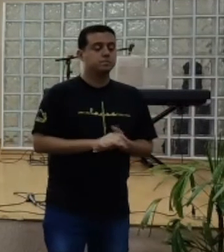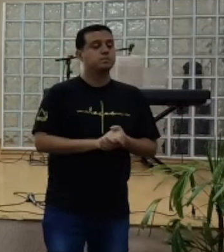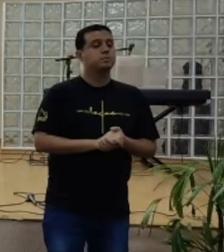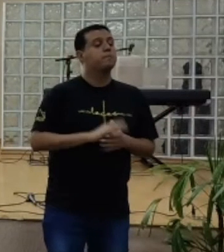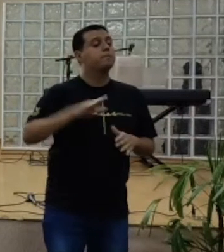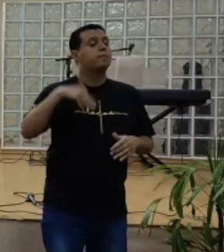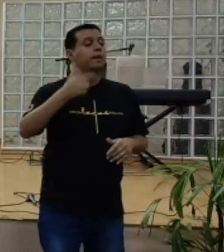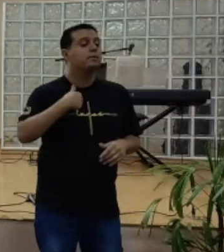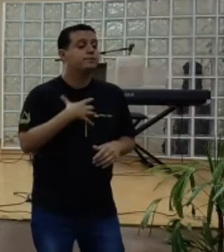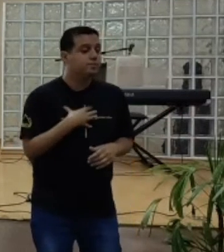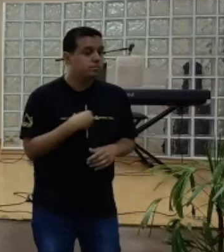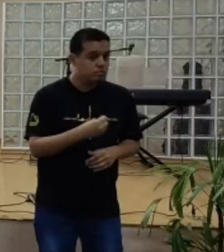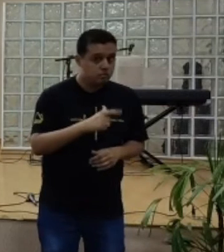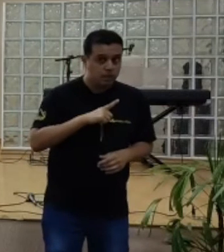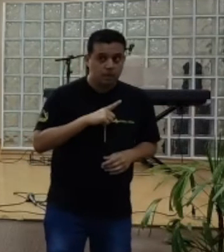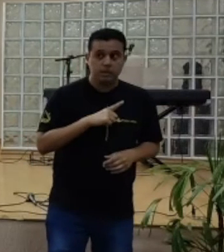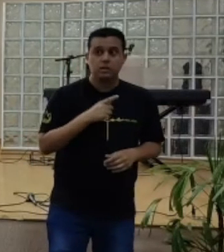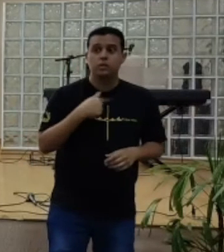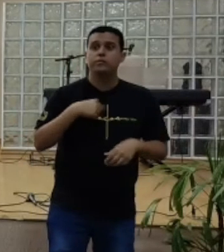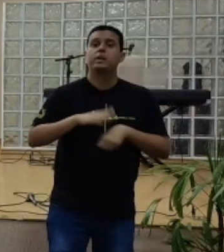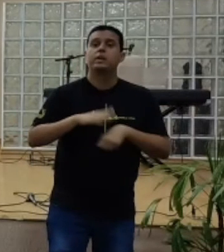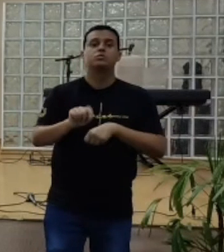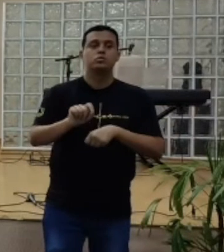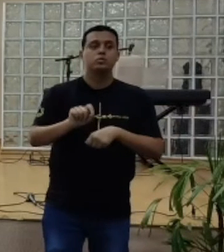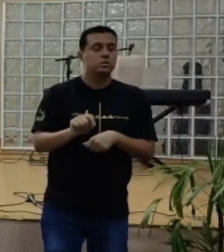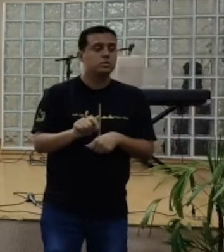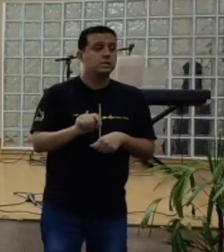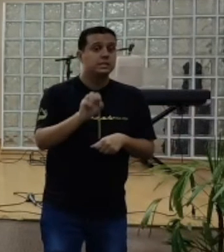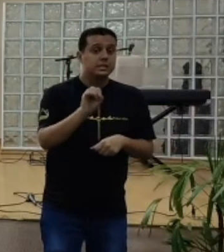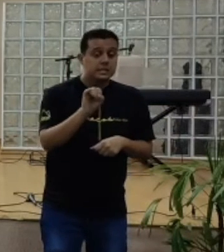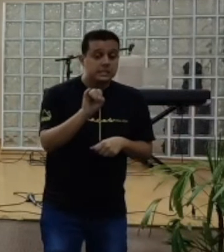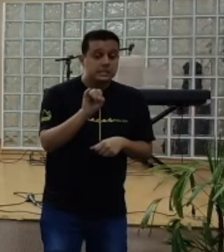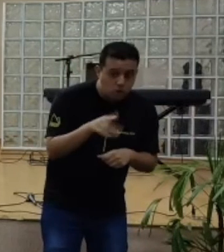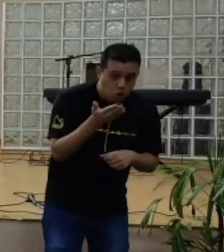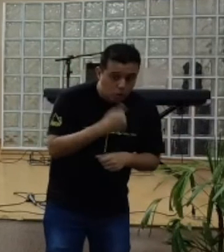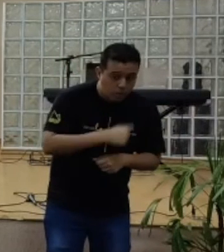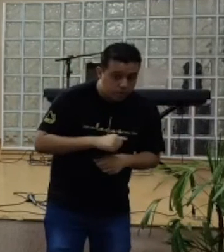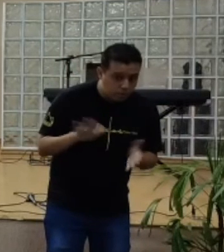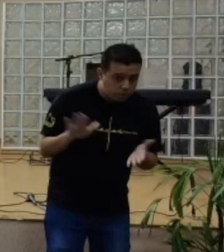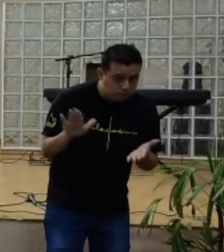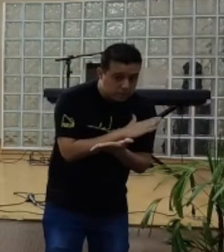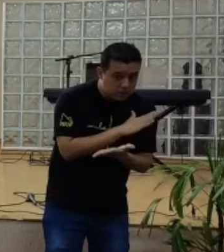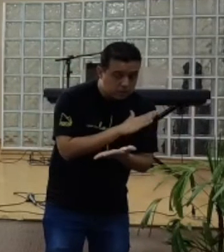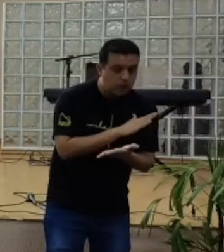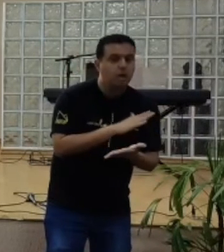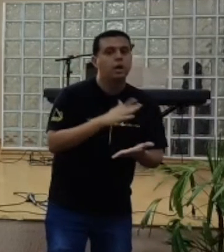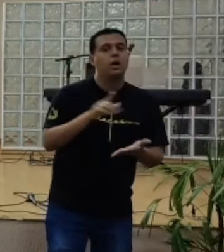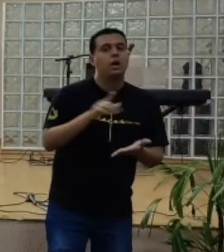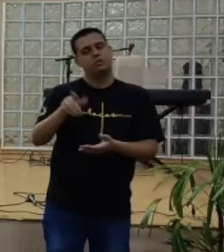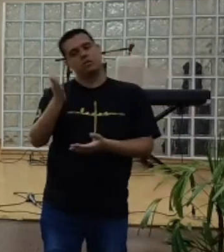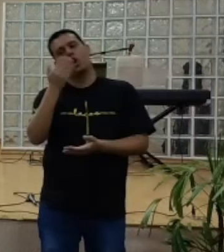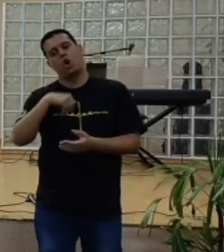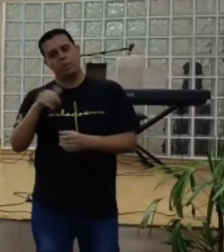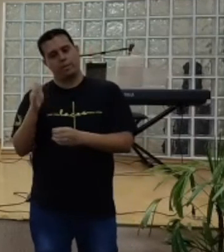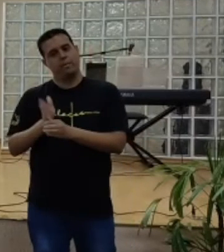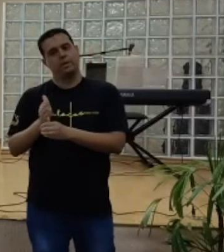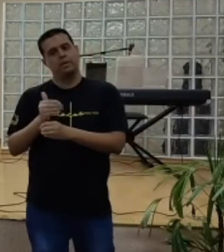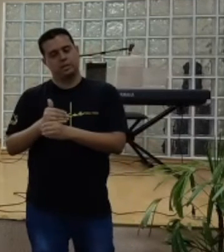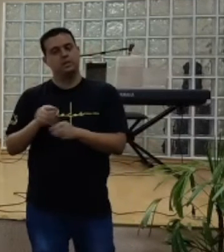eu faço, Osana? Se você comer tudo, você pode comer a batatinha e a